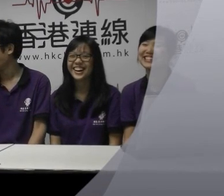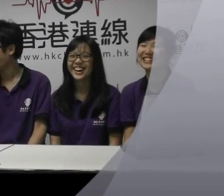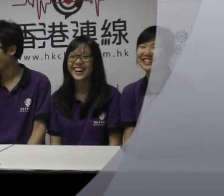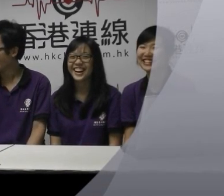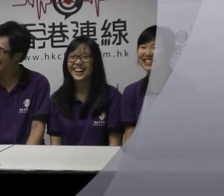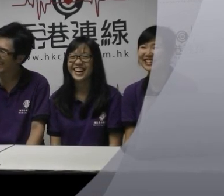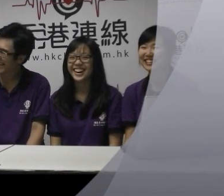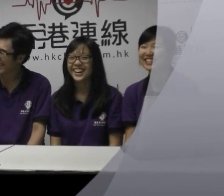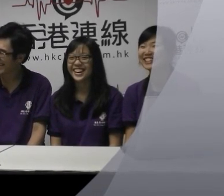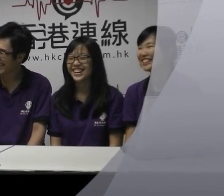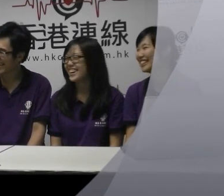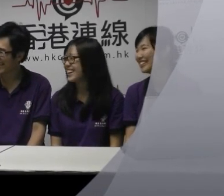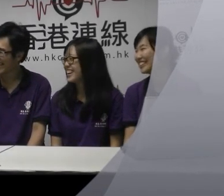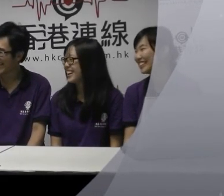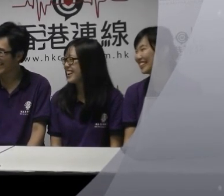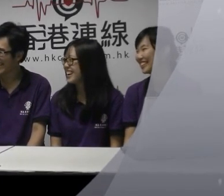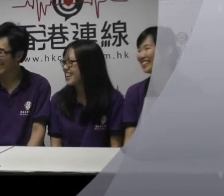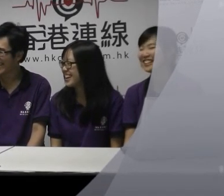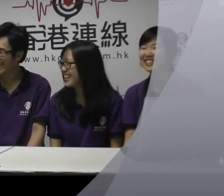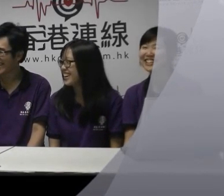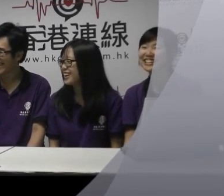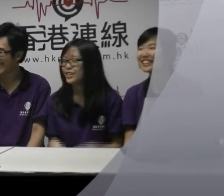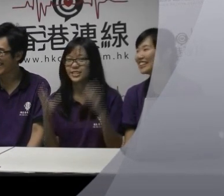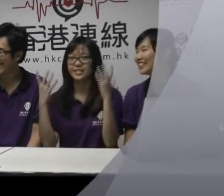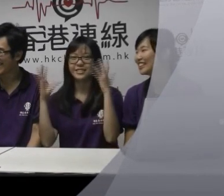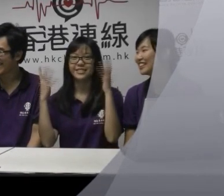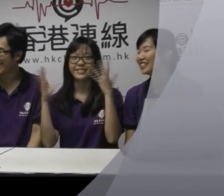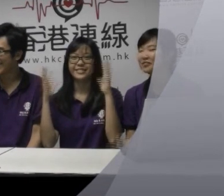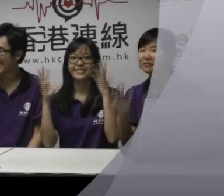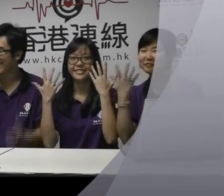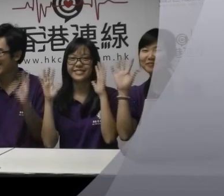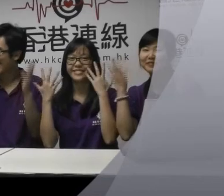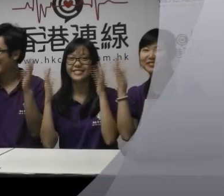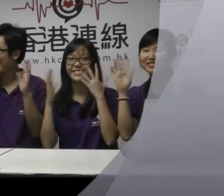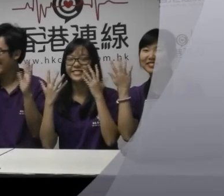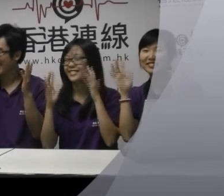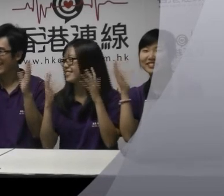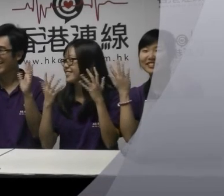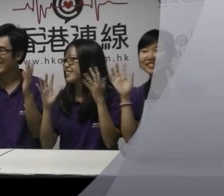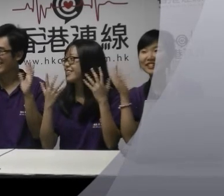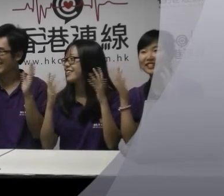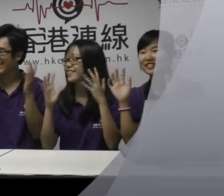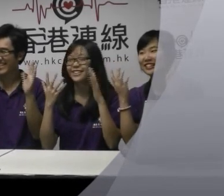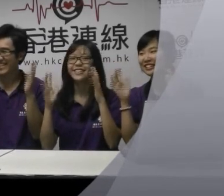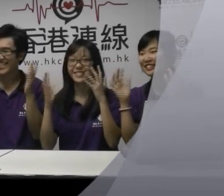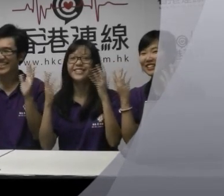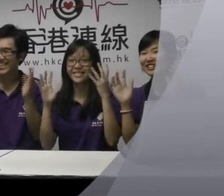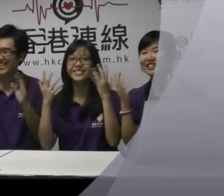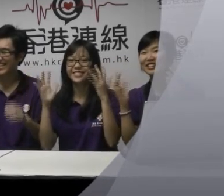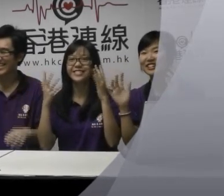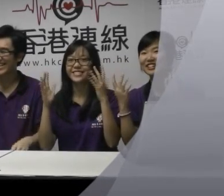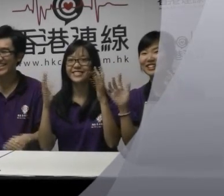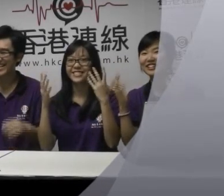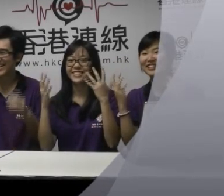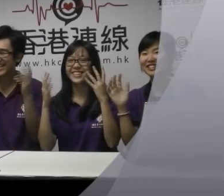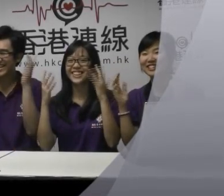哇哇，犀唔犀利啊？我都係啱啱學識嘅啫喎。嗱，咁樣咧，原來咧就係龍嘅朋友仔就叫大家拍掌咁解啦。喂，冇反應嘅喂喂。